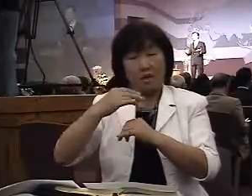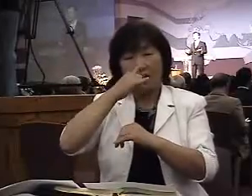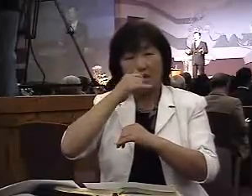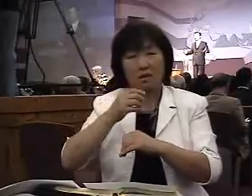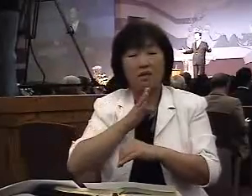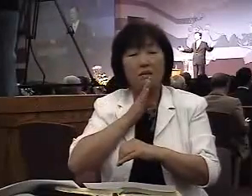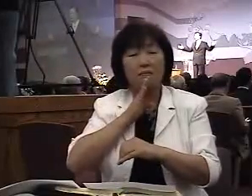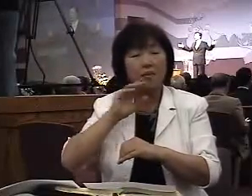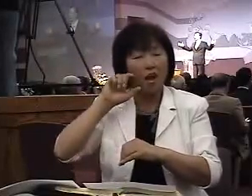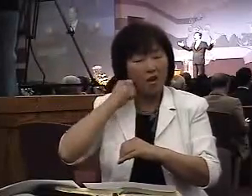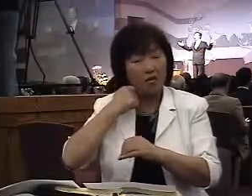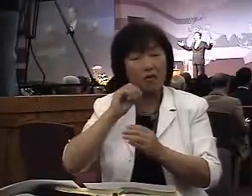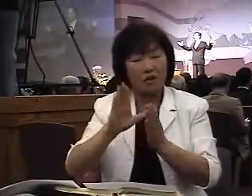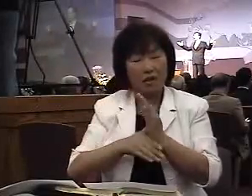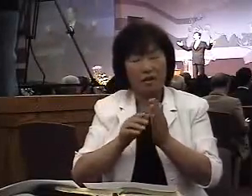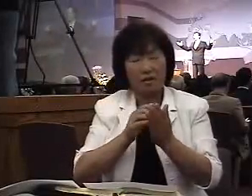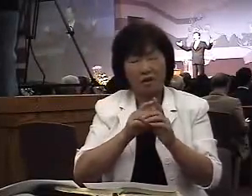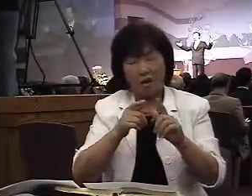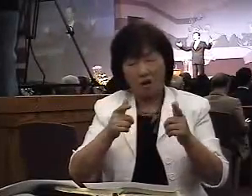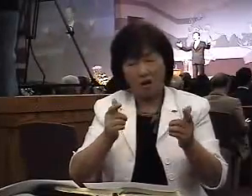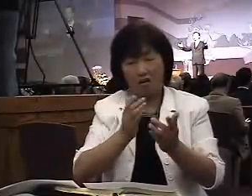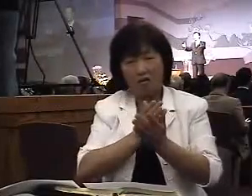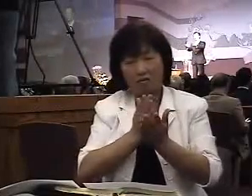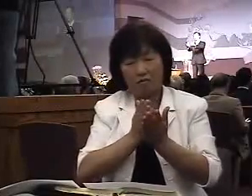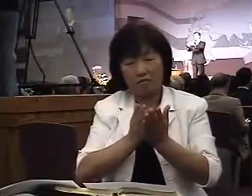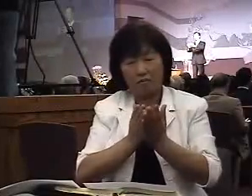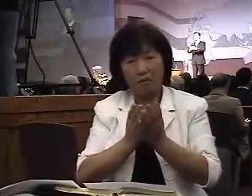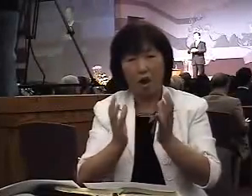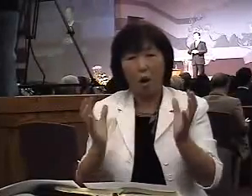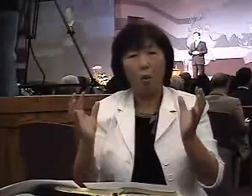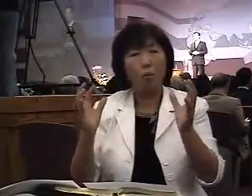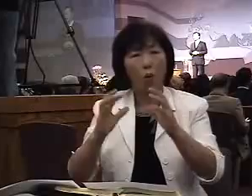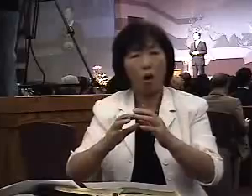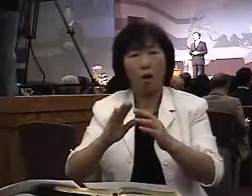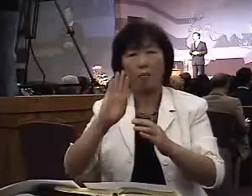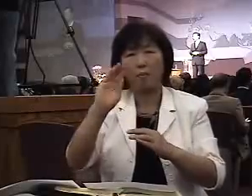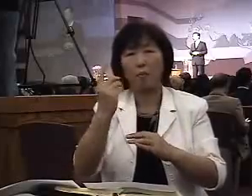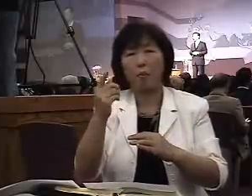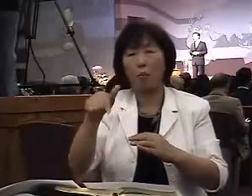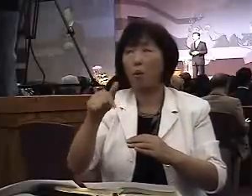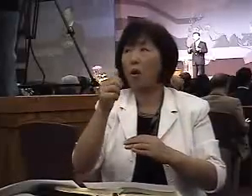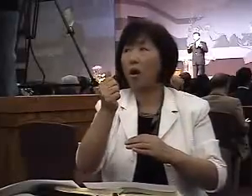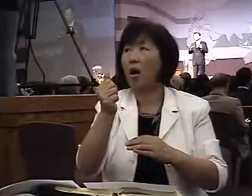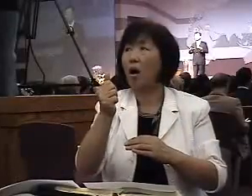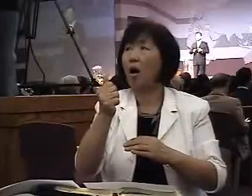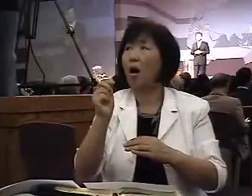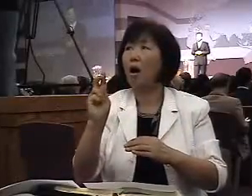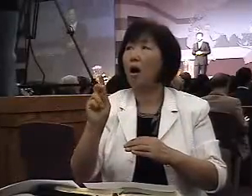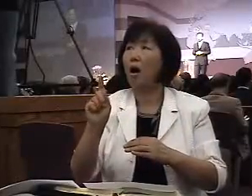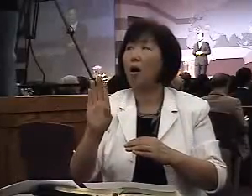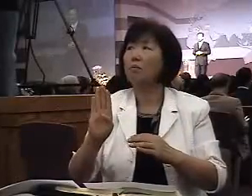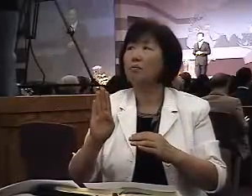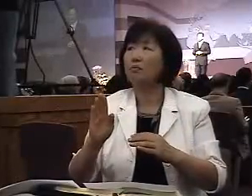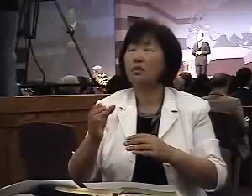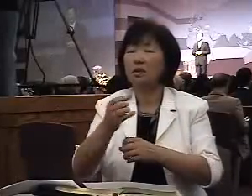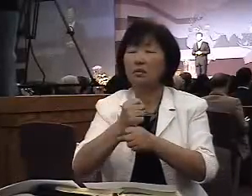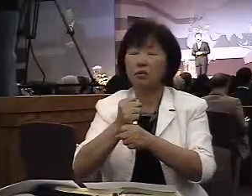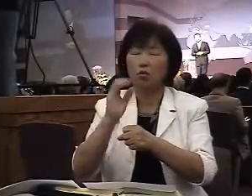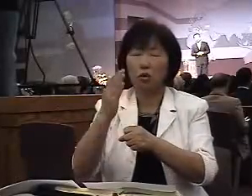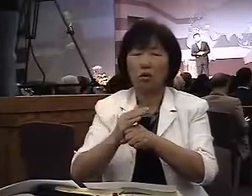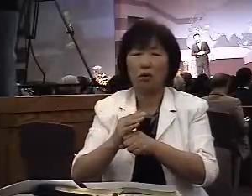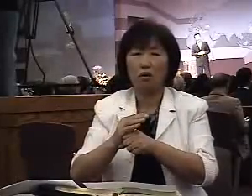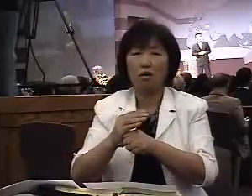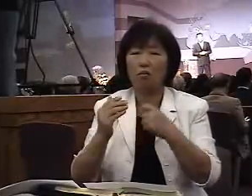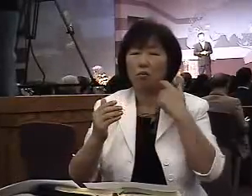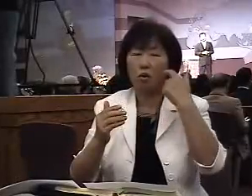어려울 때였습니다. 여러 가지가 이렇게 복합해서 짐이 되고 저를 누르는 때였습니다. 근데